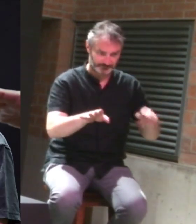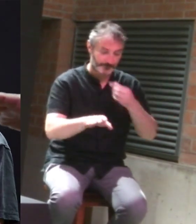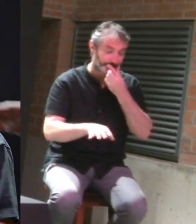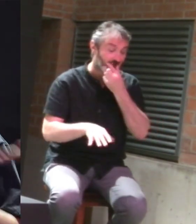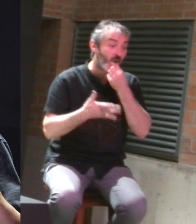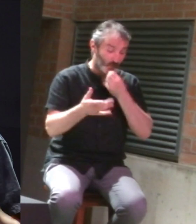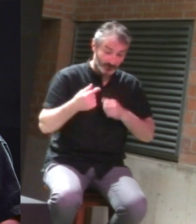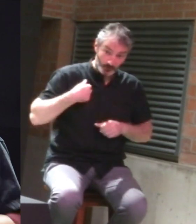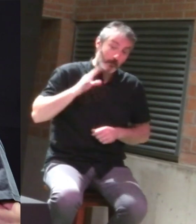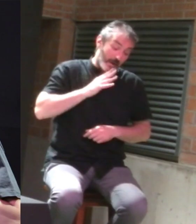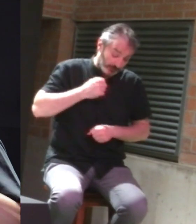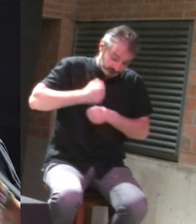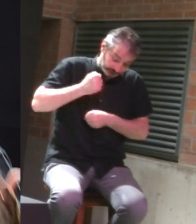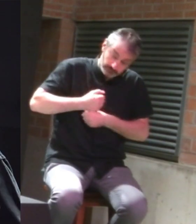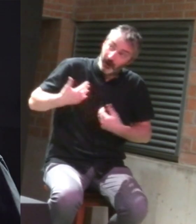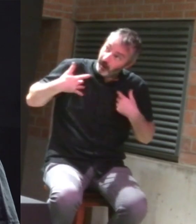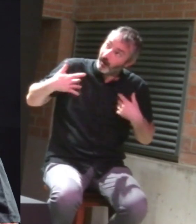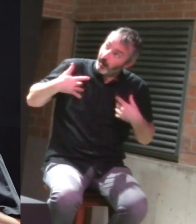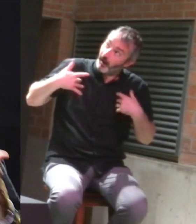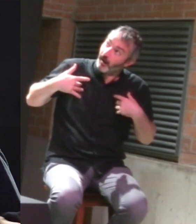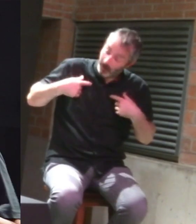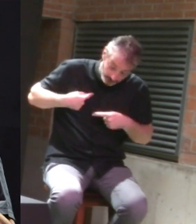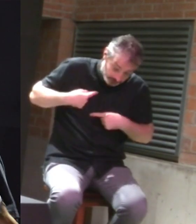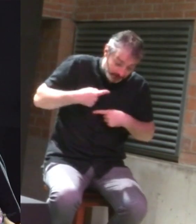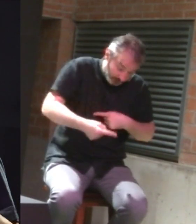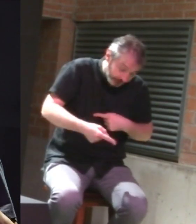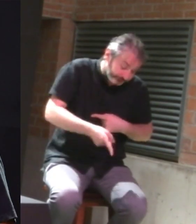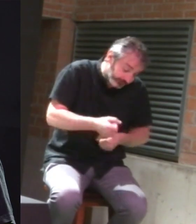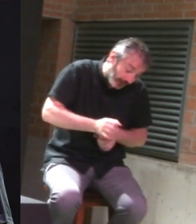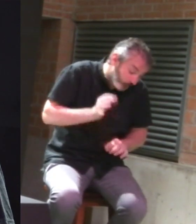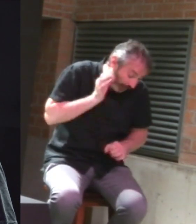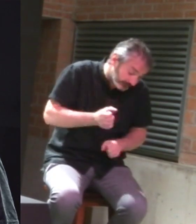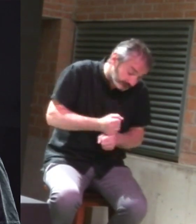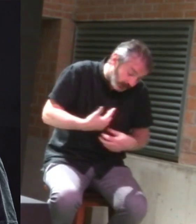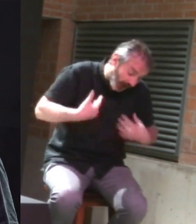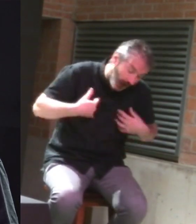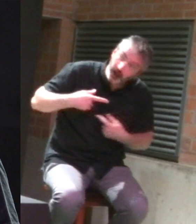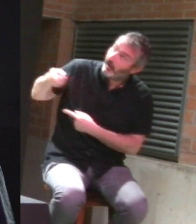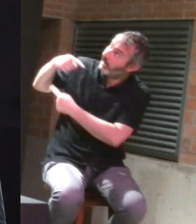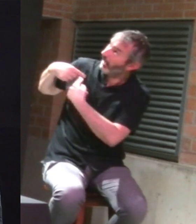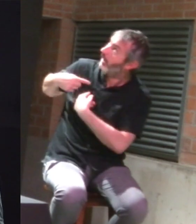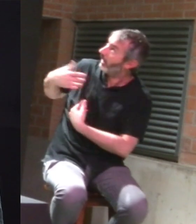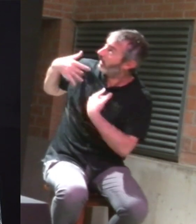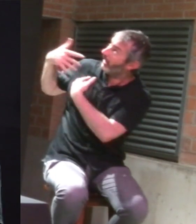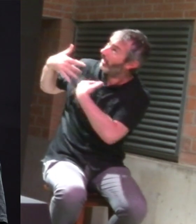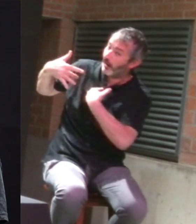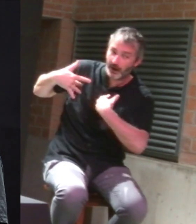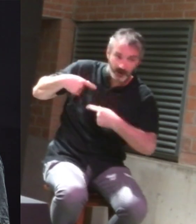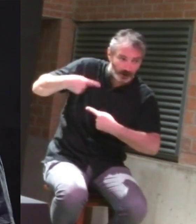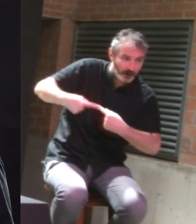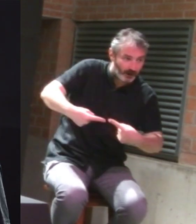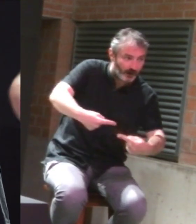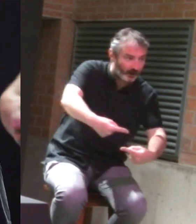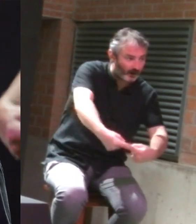sus hijas, hermanas, compañeras o mujeres, etc., de que, puesto que las mujeres tenían que